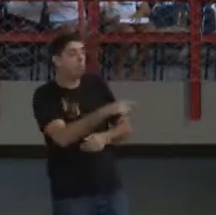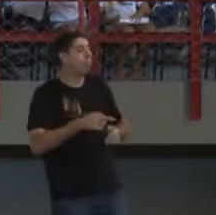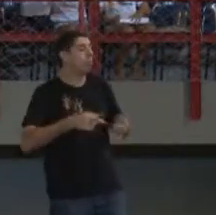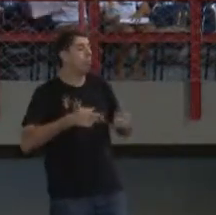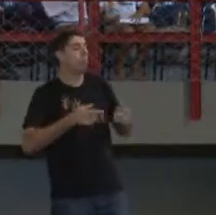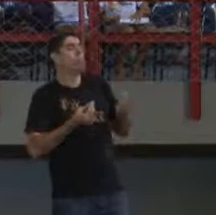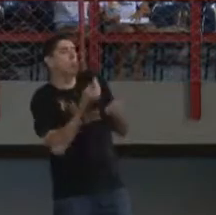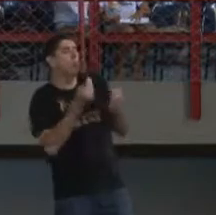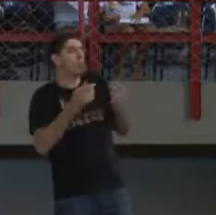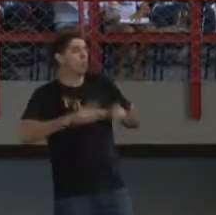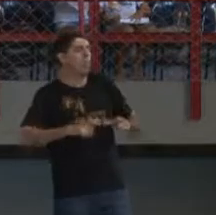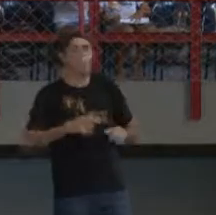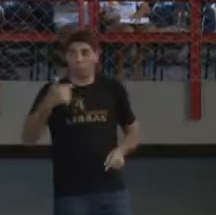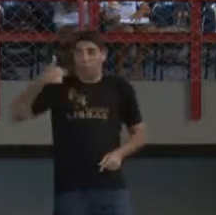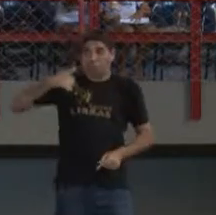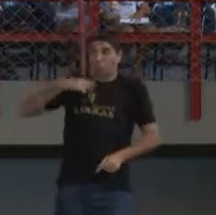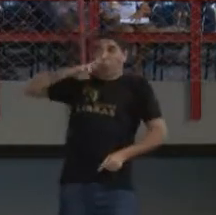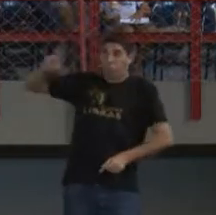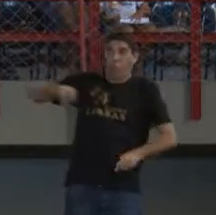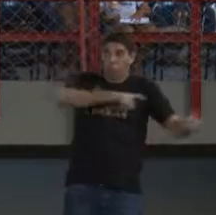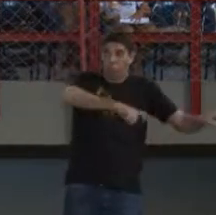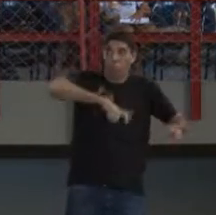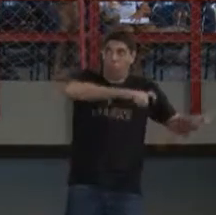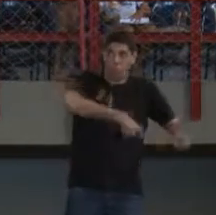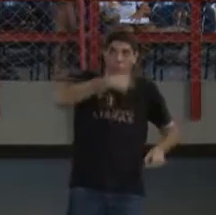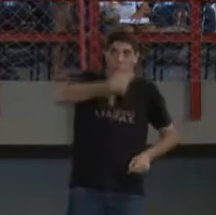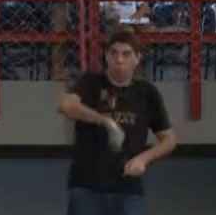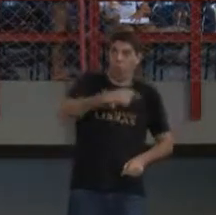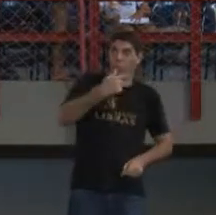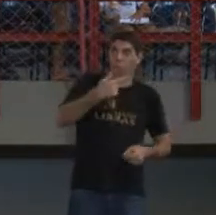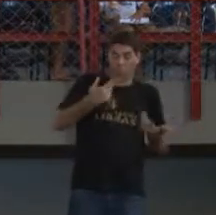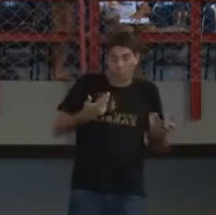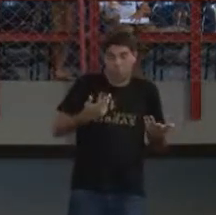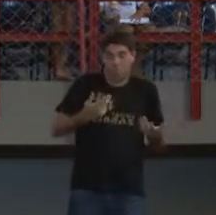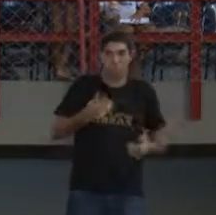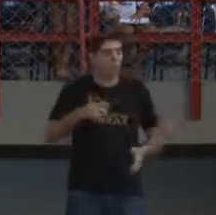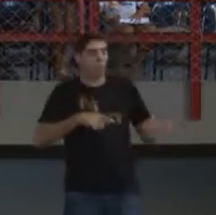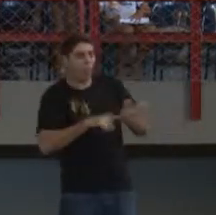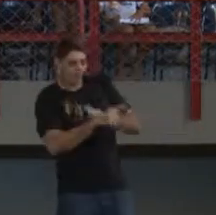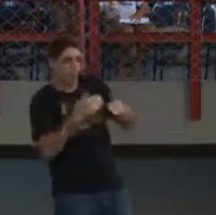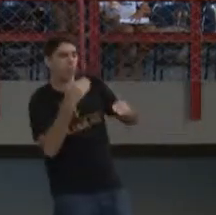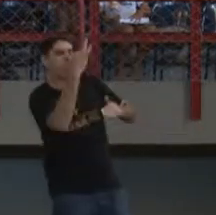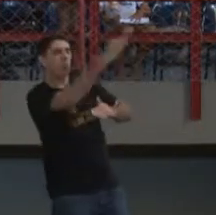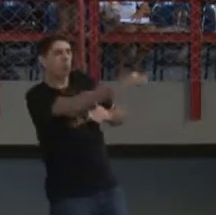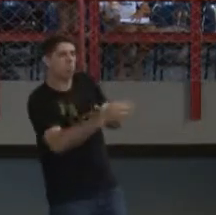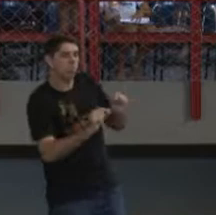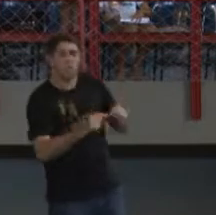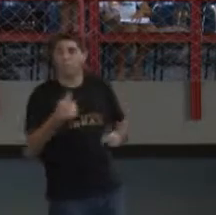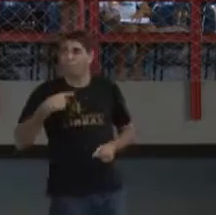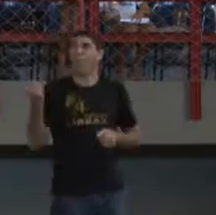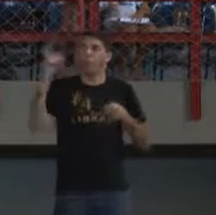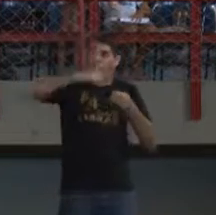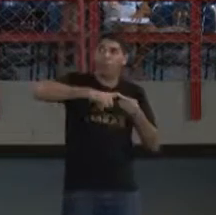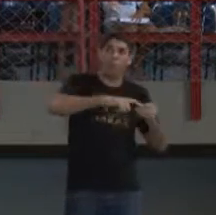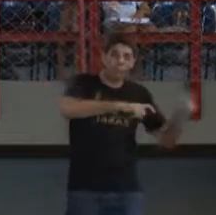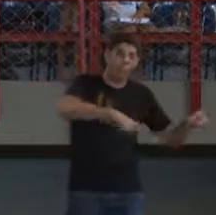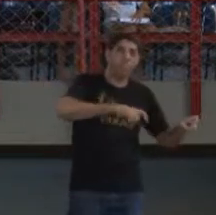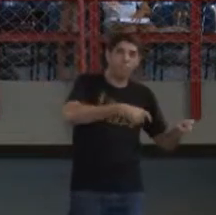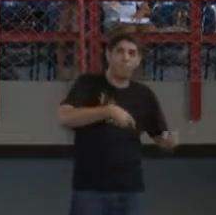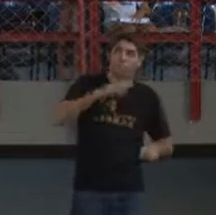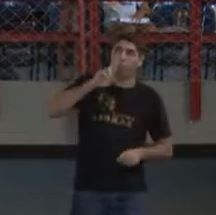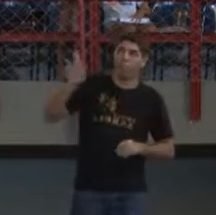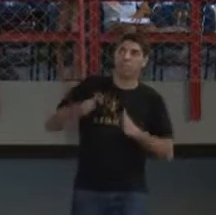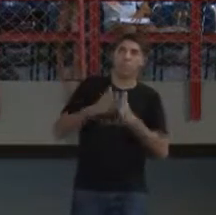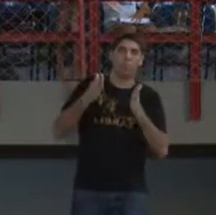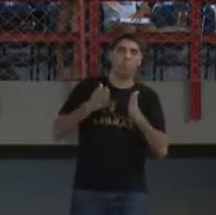horta. E aí, onde tu vai? Agora eu vou lá para a colheita. O rico, ele ficava questionando: não, você